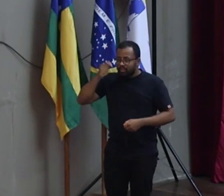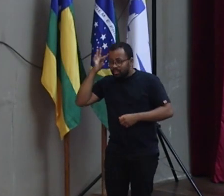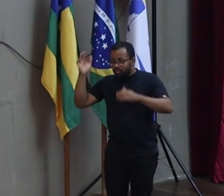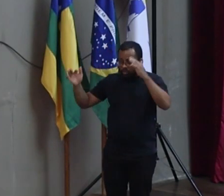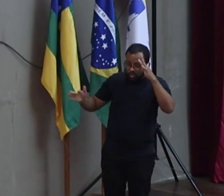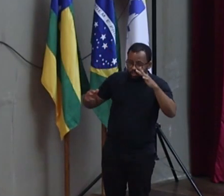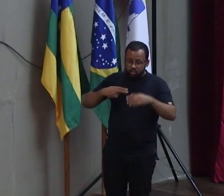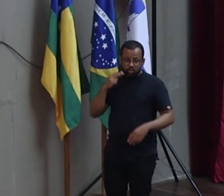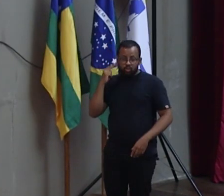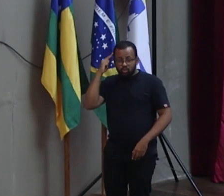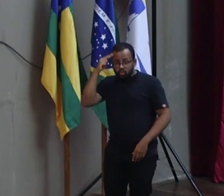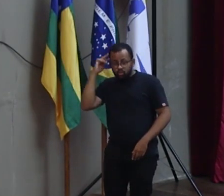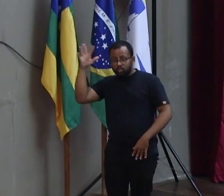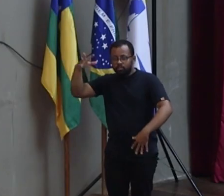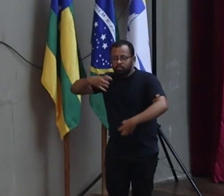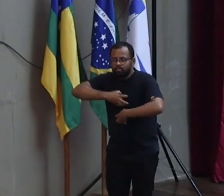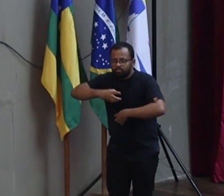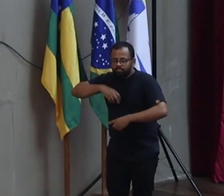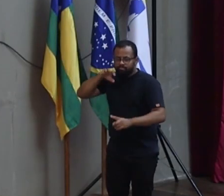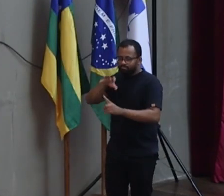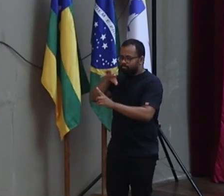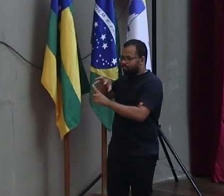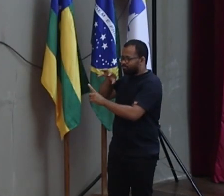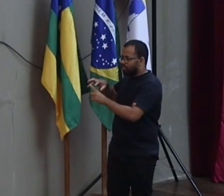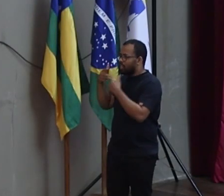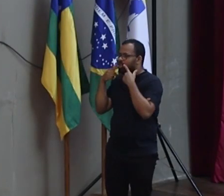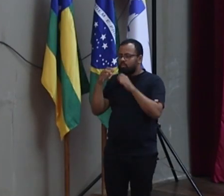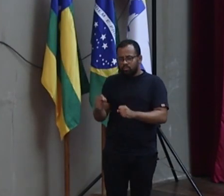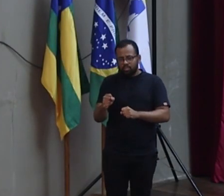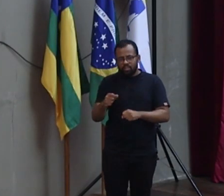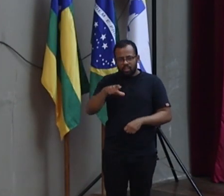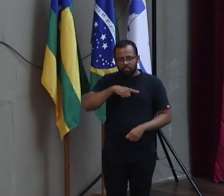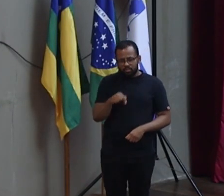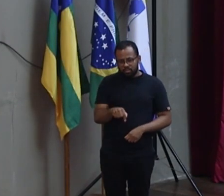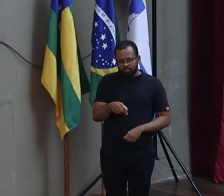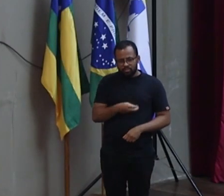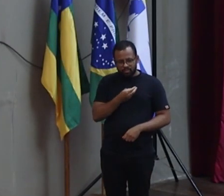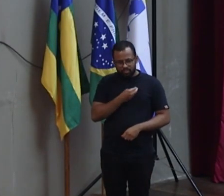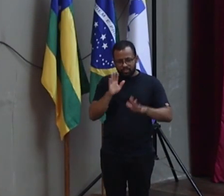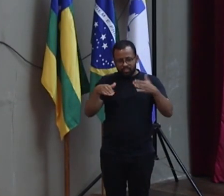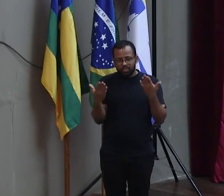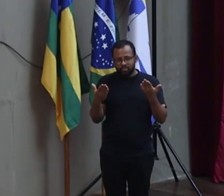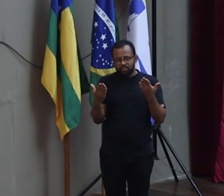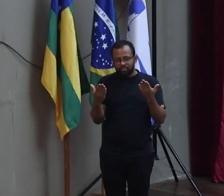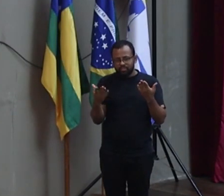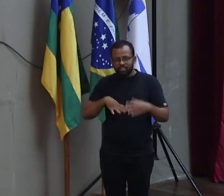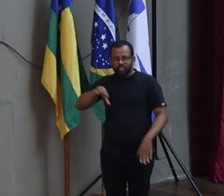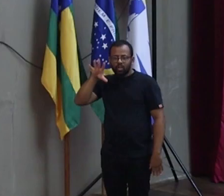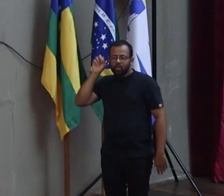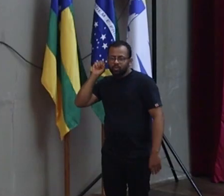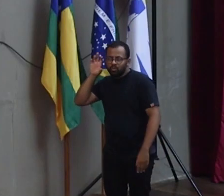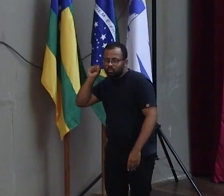e de sonho que eu me sinto muito inspirado pelas duas linguistas aplicadas que nós temos aqui. Então é com essa